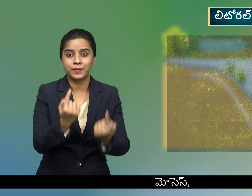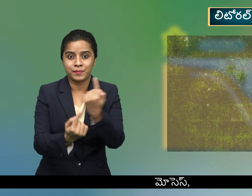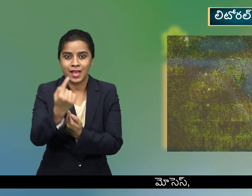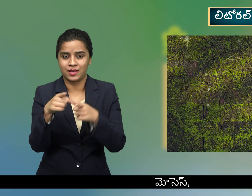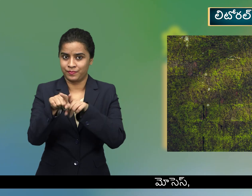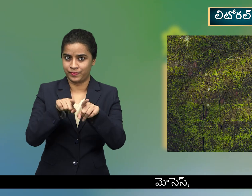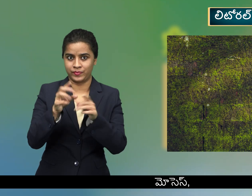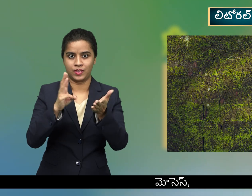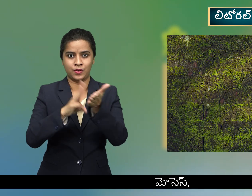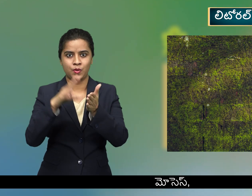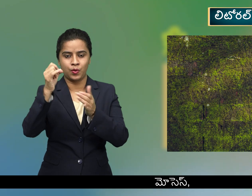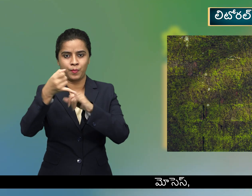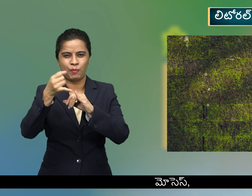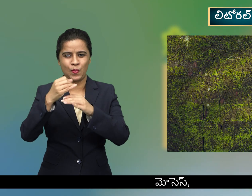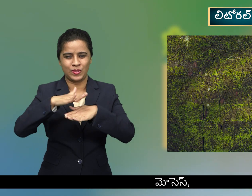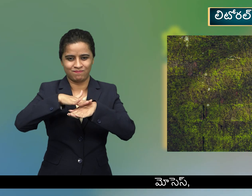మోజెస్,